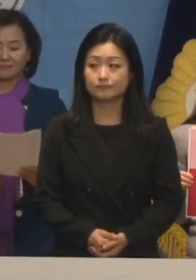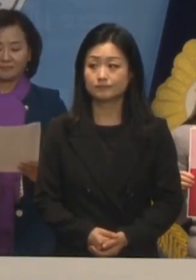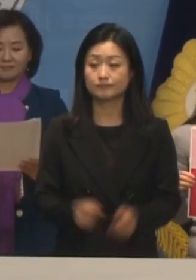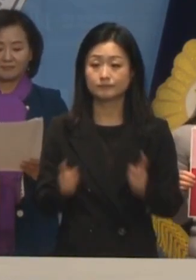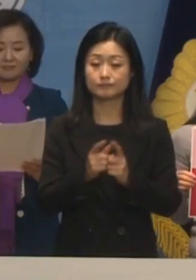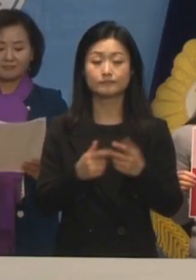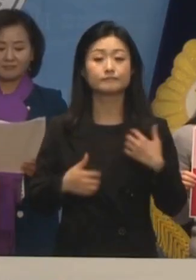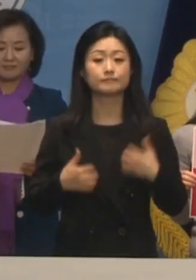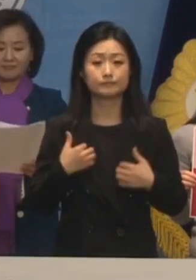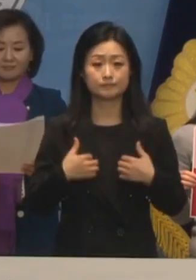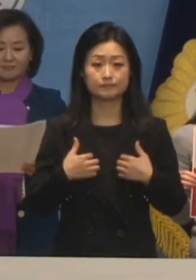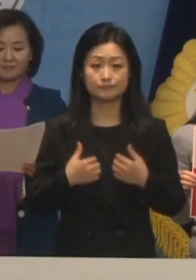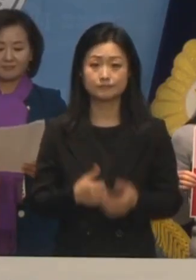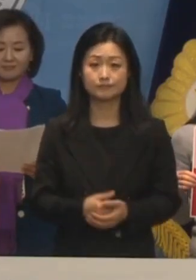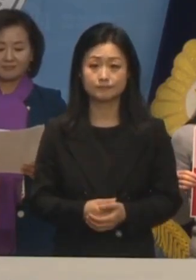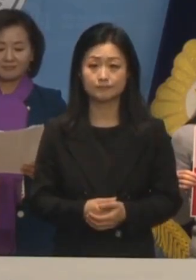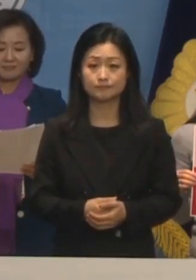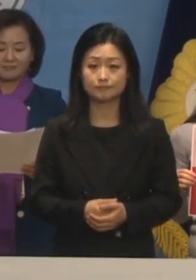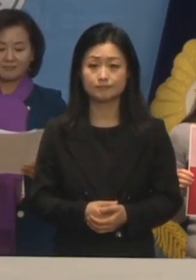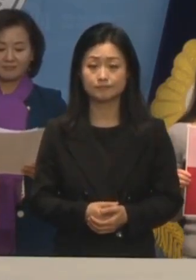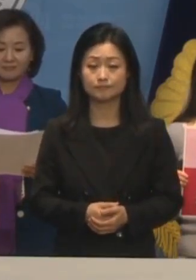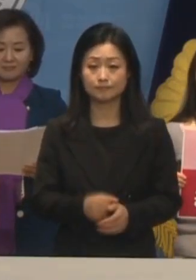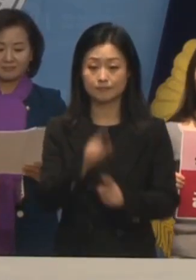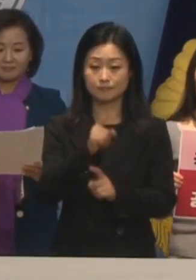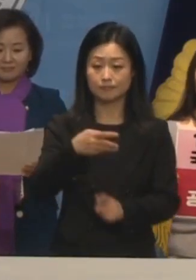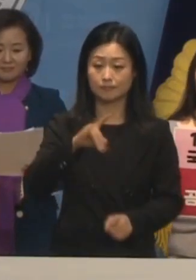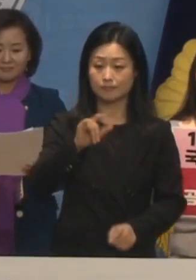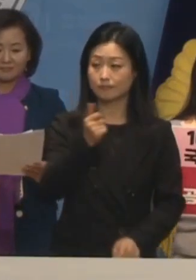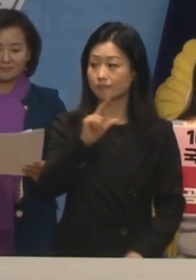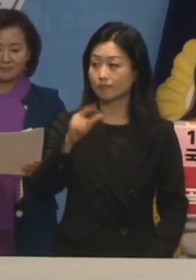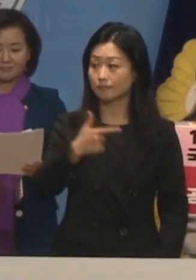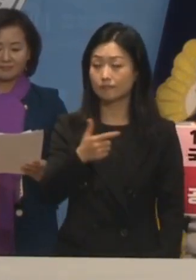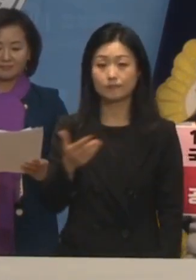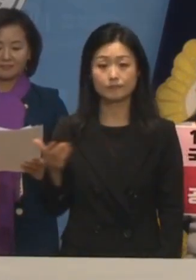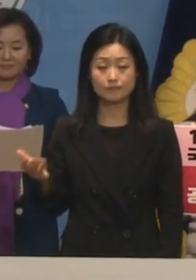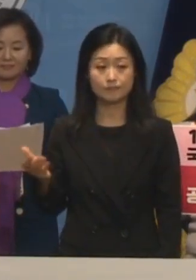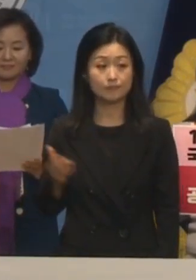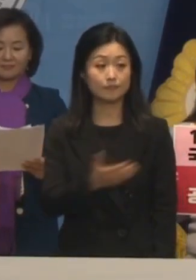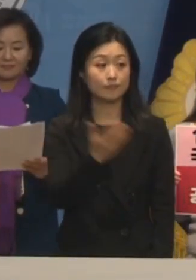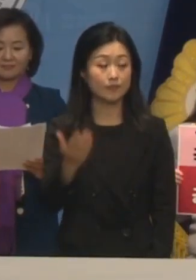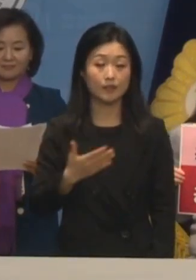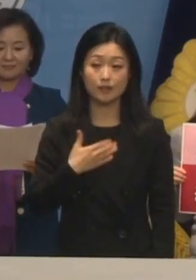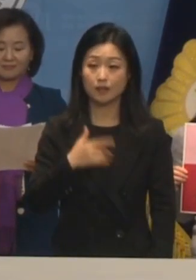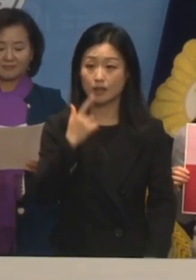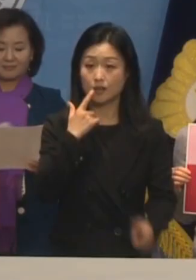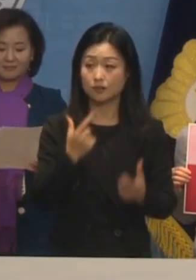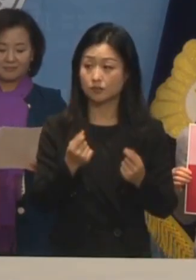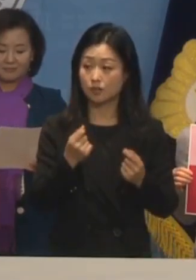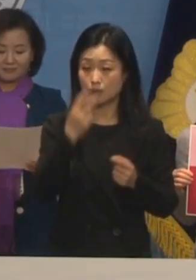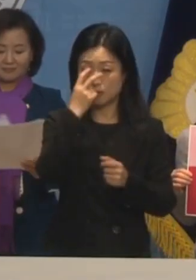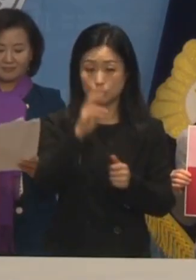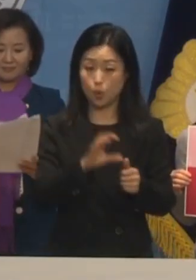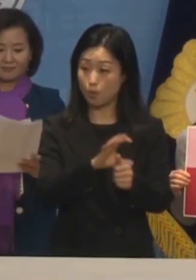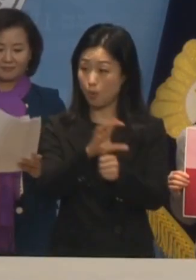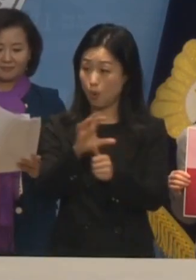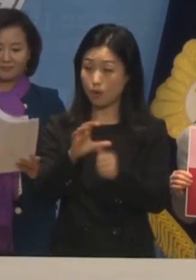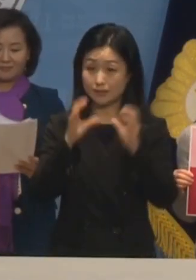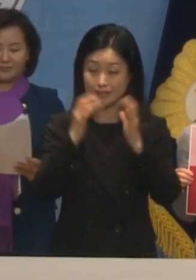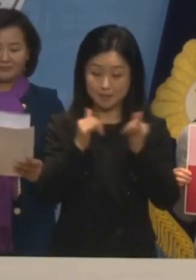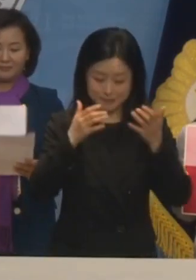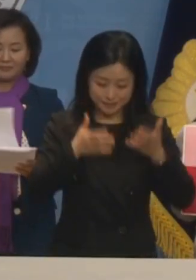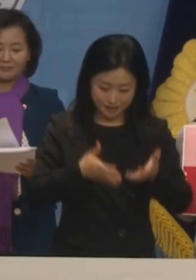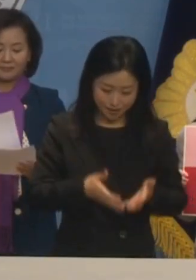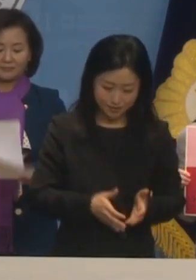반갑습니다. 민주노총 수석부위원장 이태환입니다. 다들 아시다시피 돌봄은 인간이 태어나서